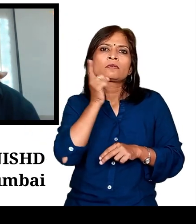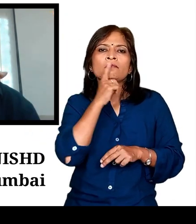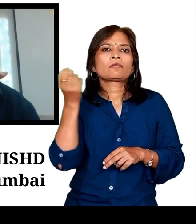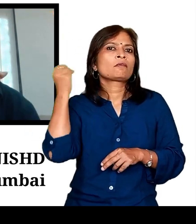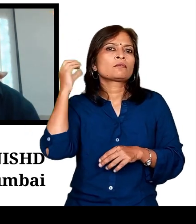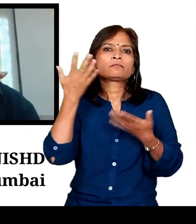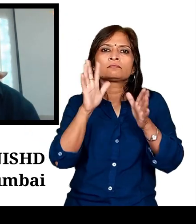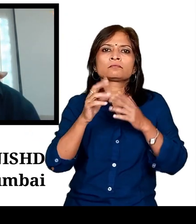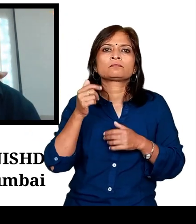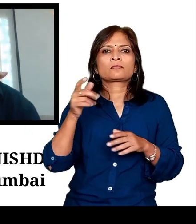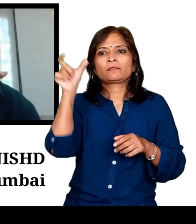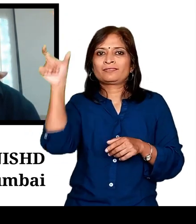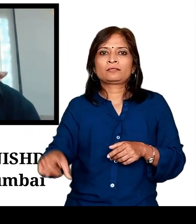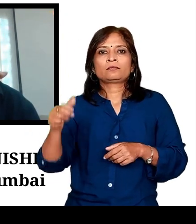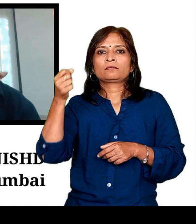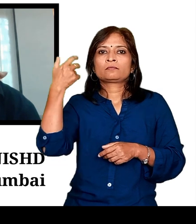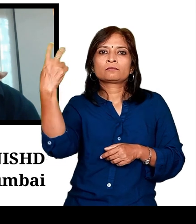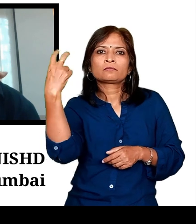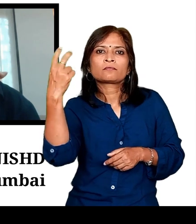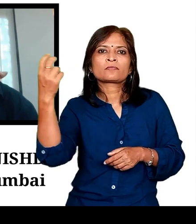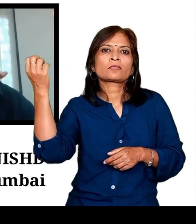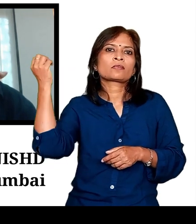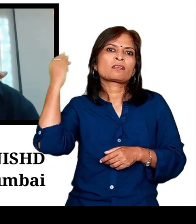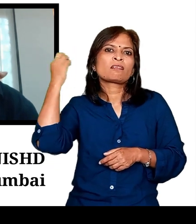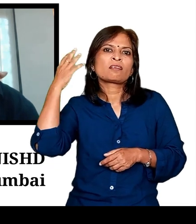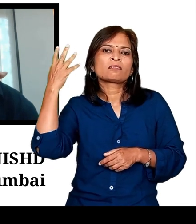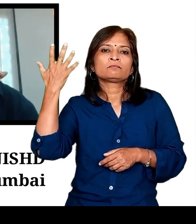आता है डोर बेल बजाता है तो सो रहे